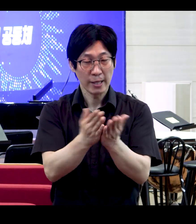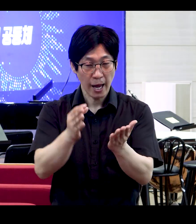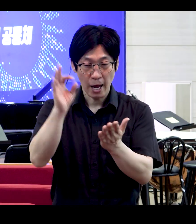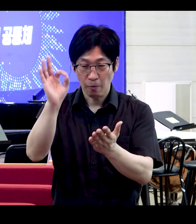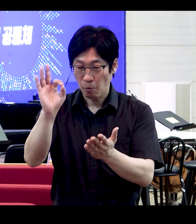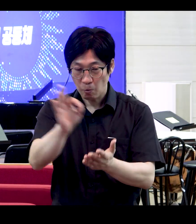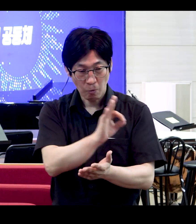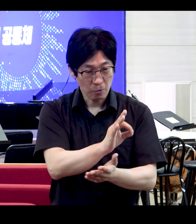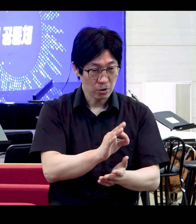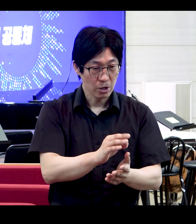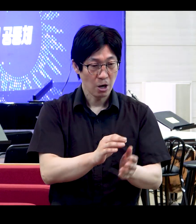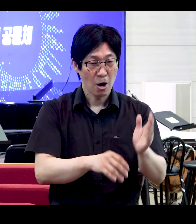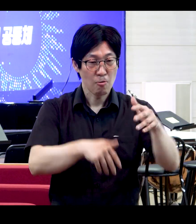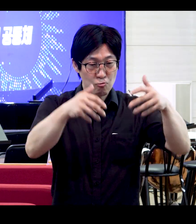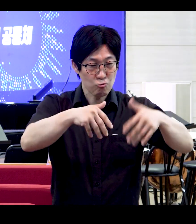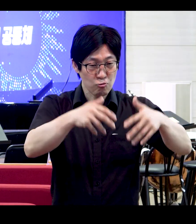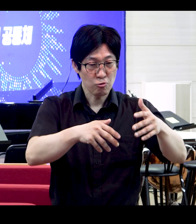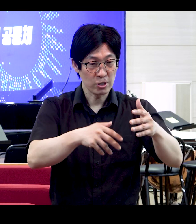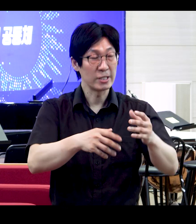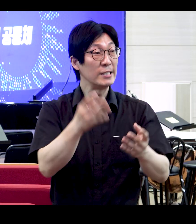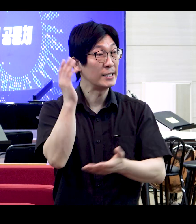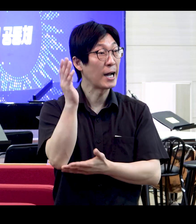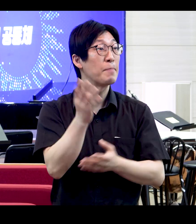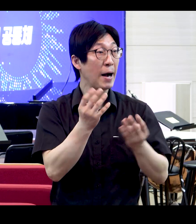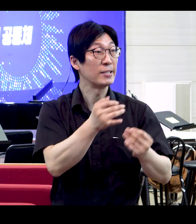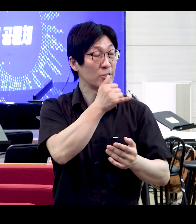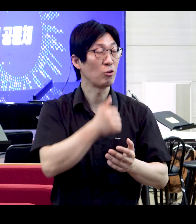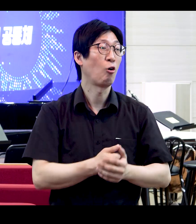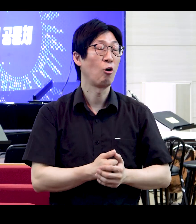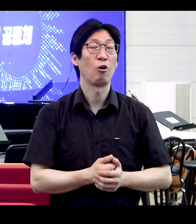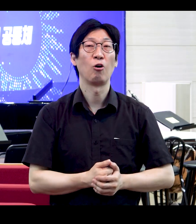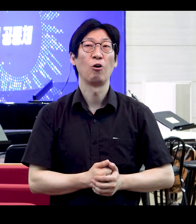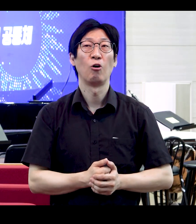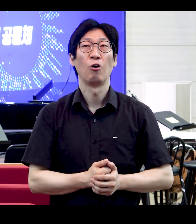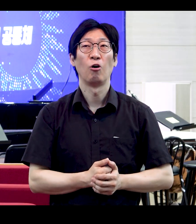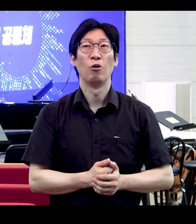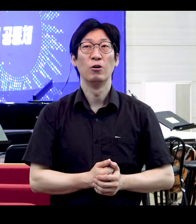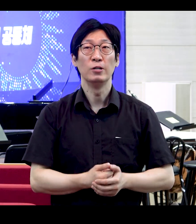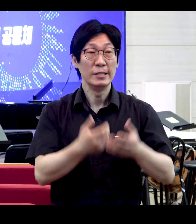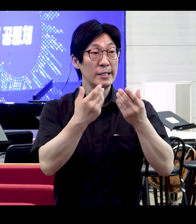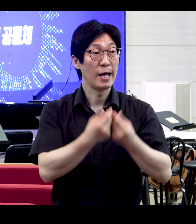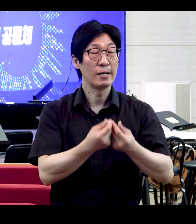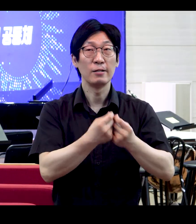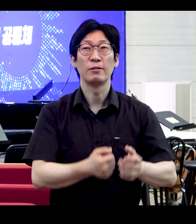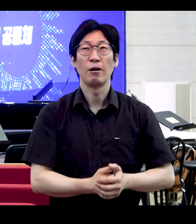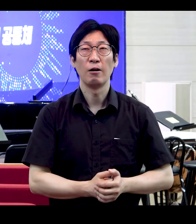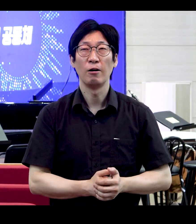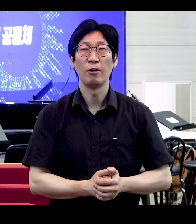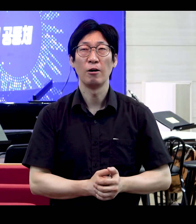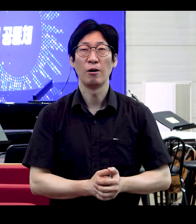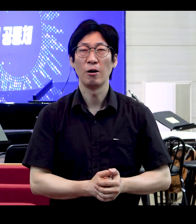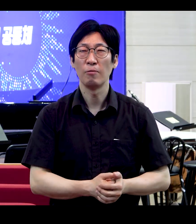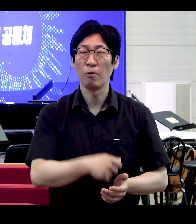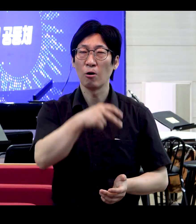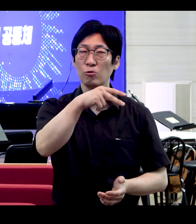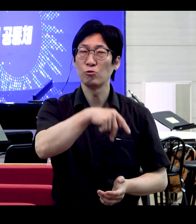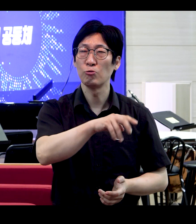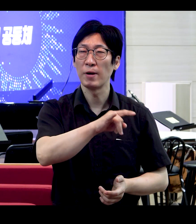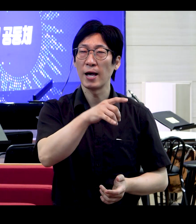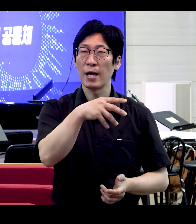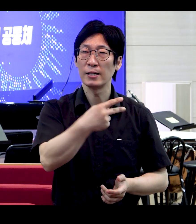굉장히 많습니다. 자, 그런데 지구상에 있는 그 많은 홍수 이야기들, 뭐 예를 들면 그 중에 제일 유명한 게